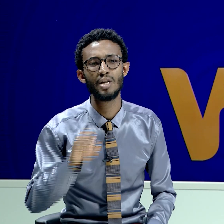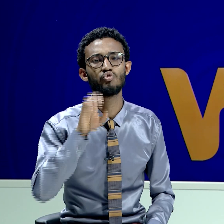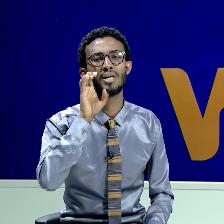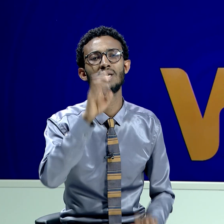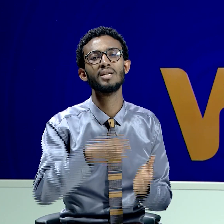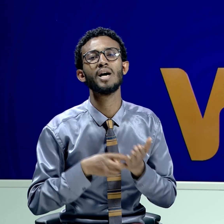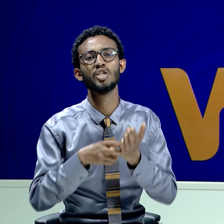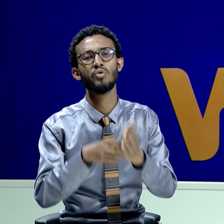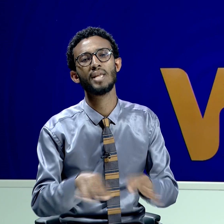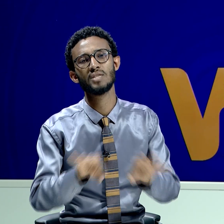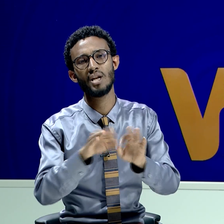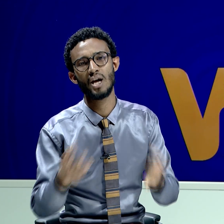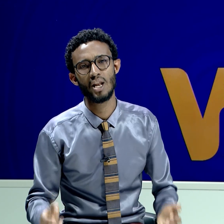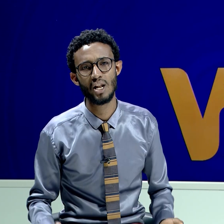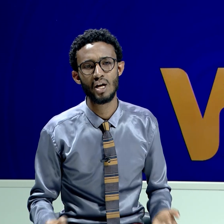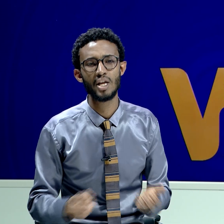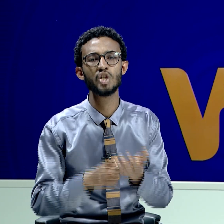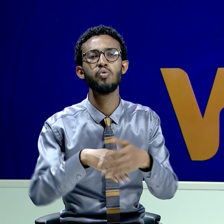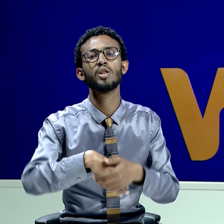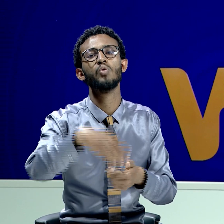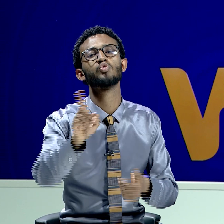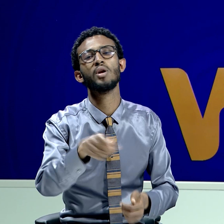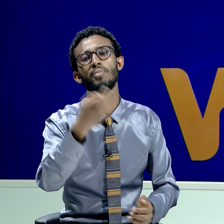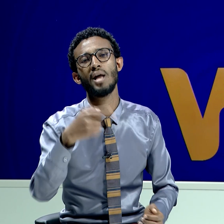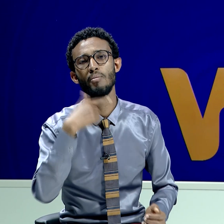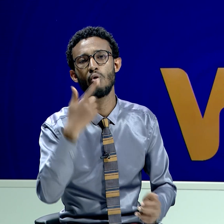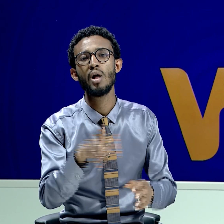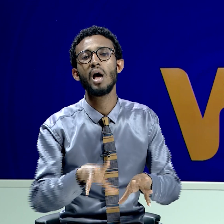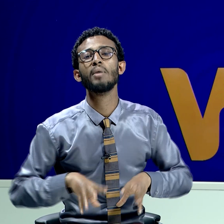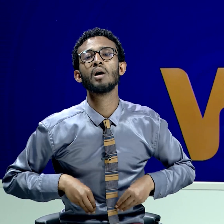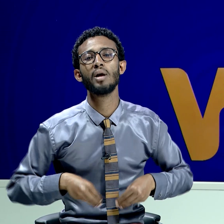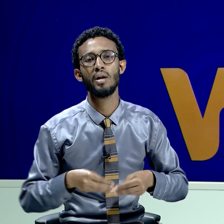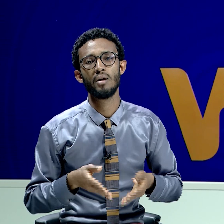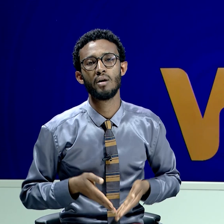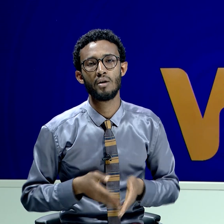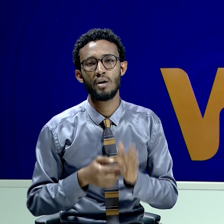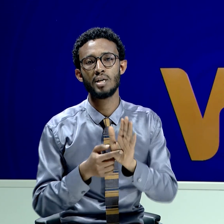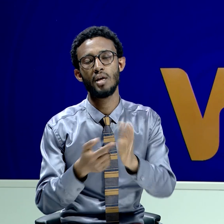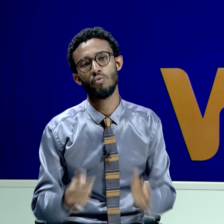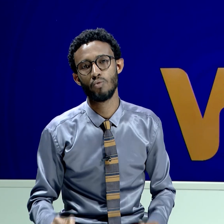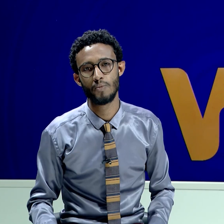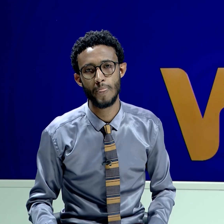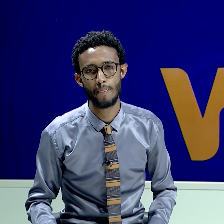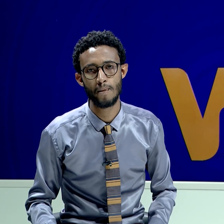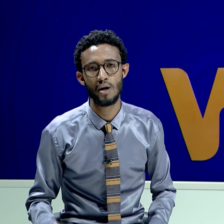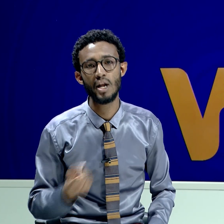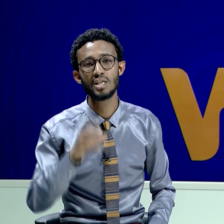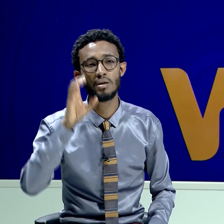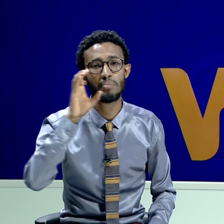ልብሱ የግድ ትራንስፖርት ያስፈልጋል። ትራንስፖርት ወጭ ሆንብናል ብሎ አለመቀበል አሳያሉ። ለጊዜ